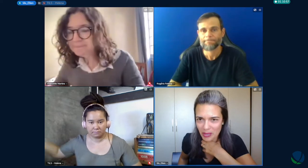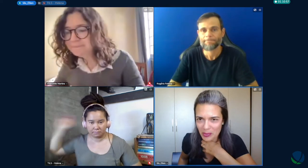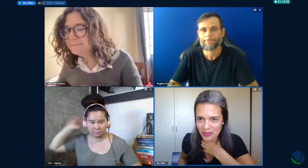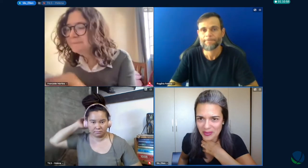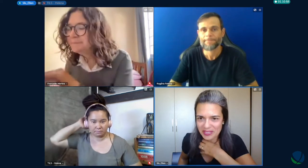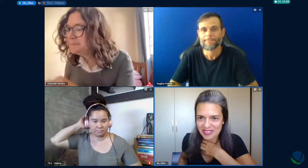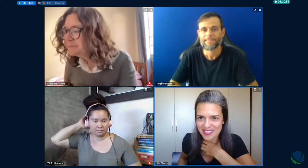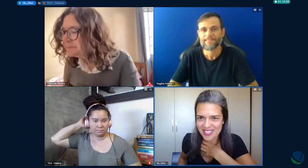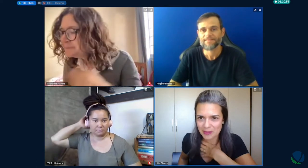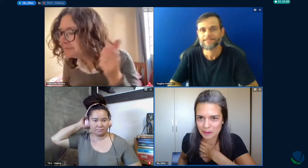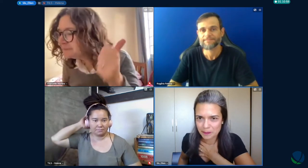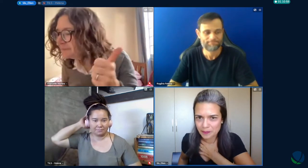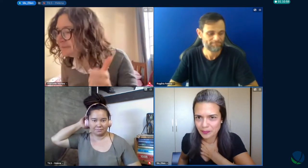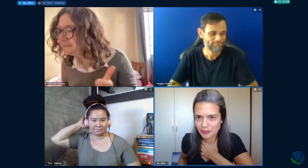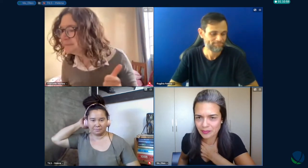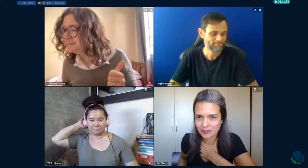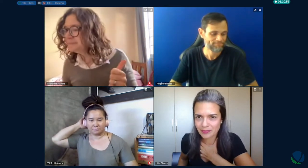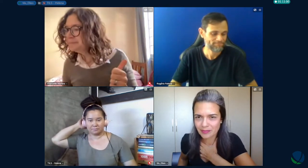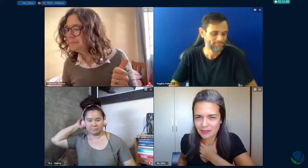Uma outra pergunta que eu queria fazer.